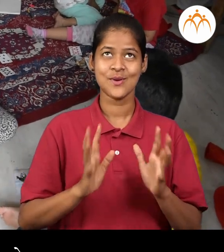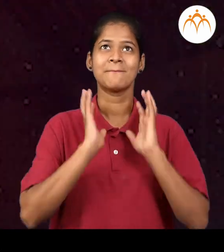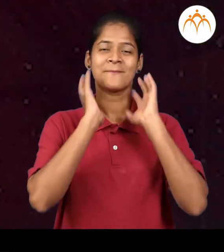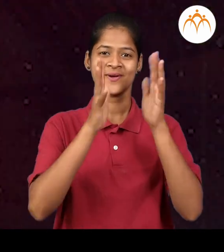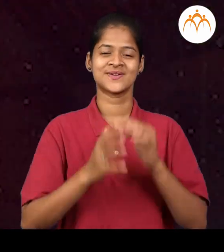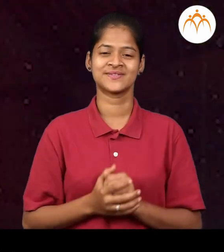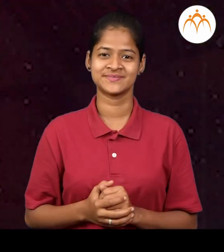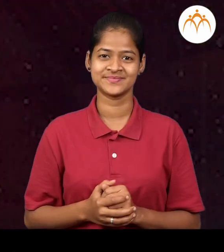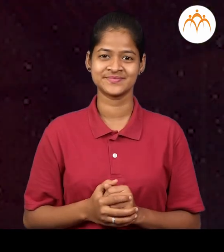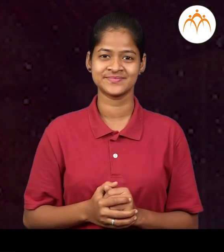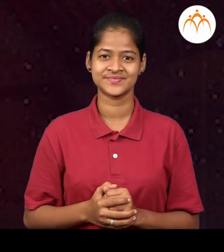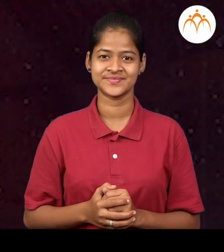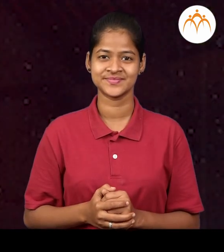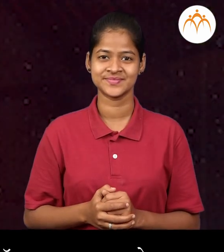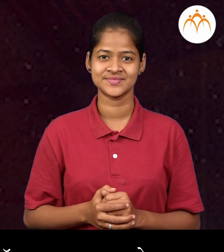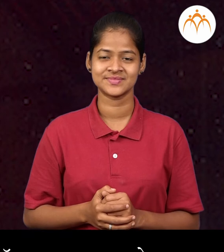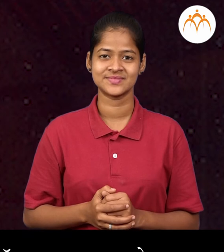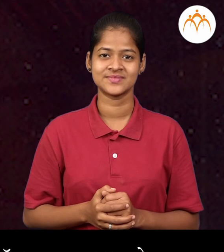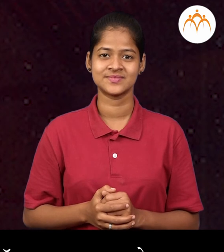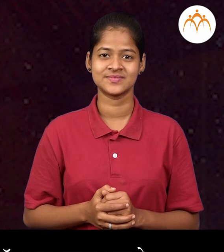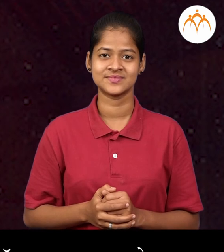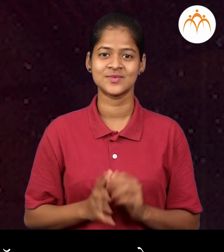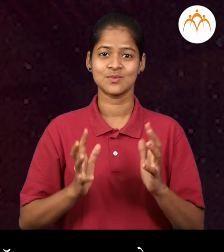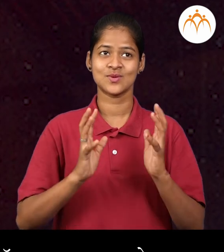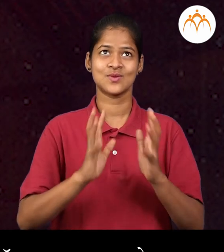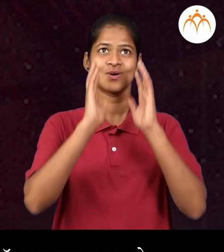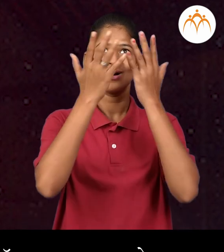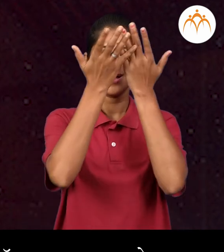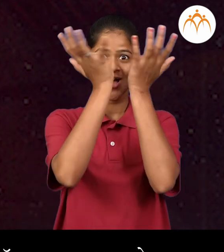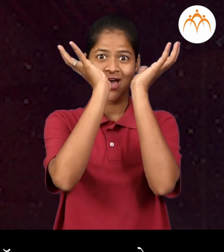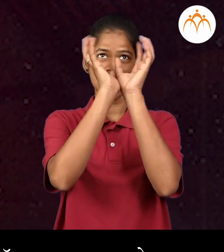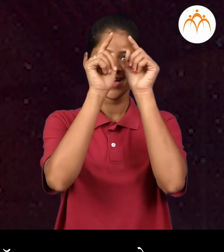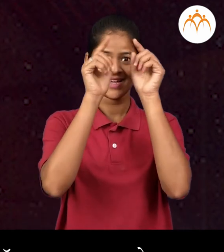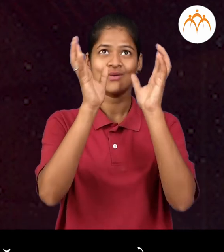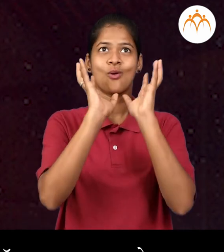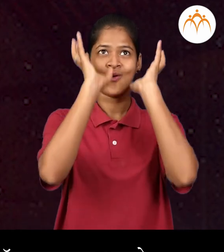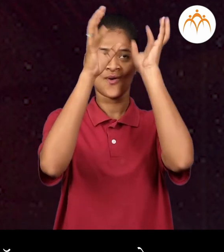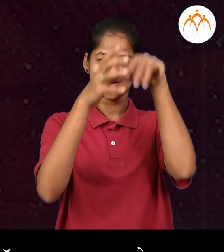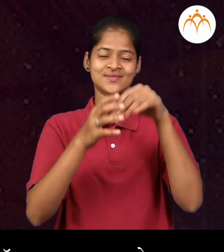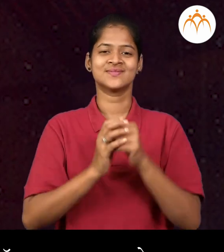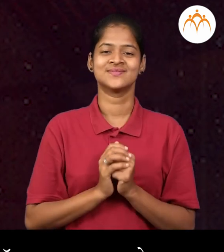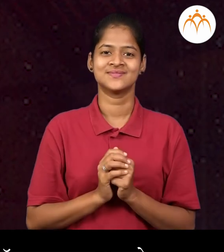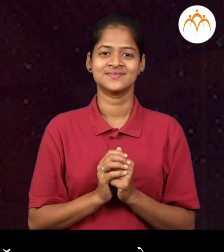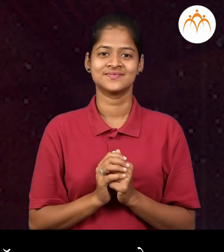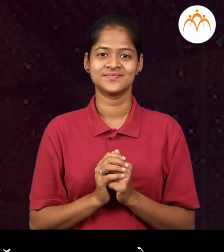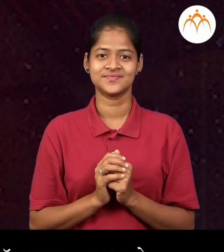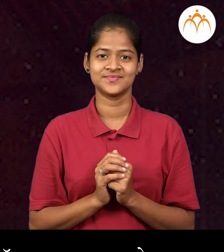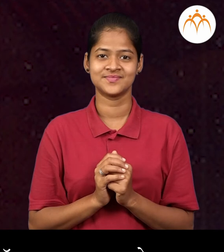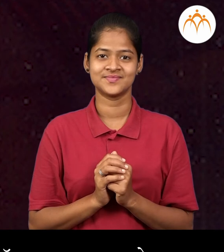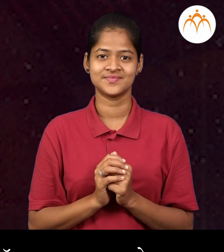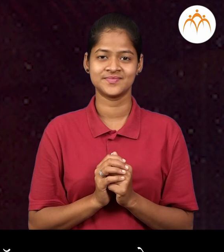वास केप्ट ऑल में बास्केटबॉल चाहा बास्केट मध्ए वॉल्व ताकत